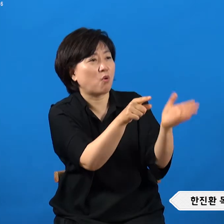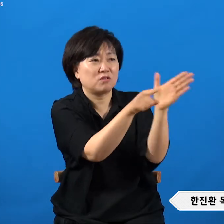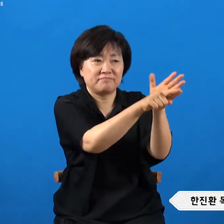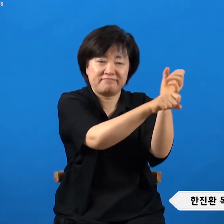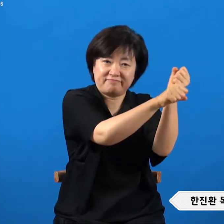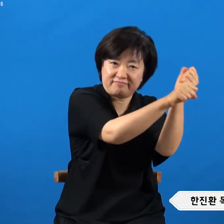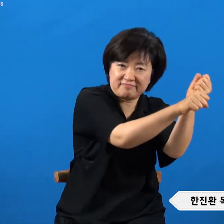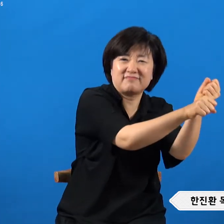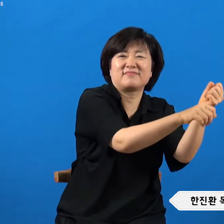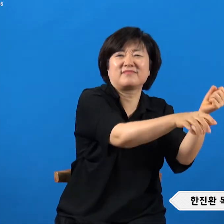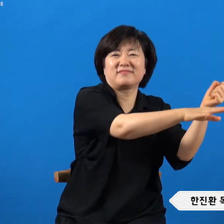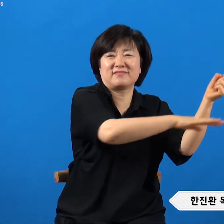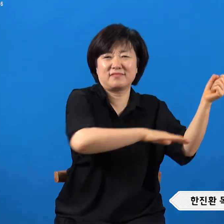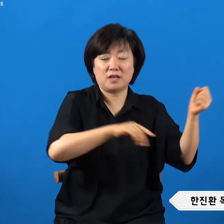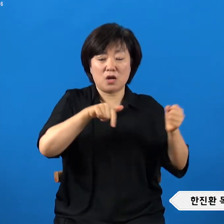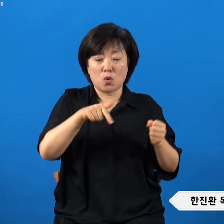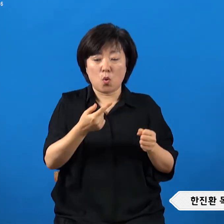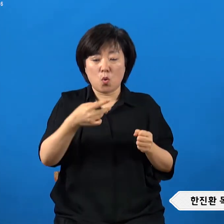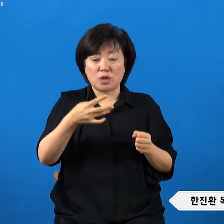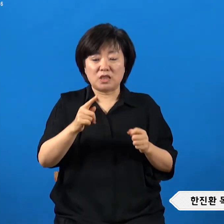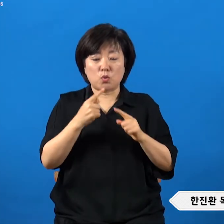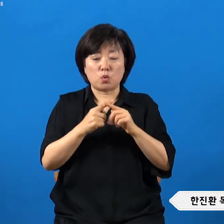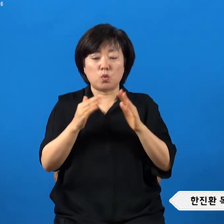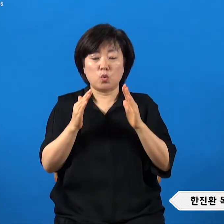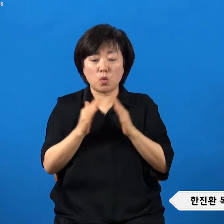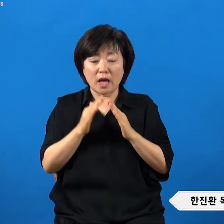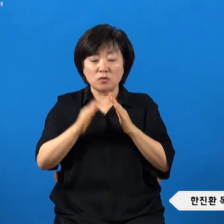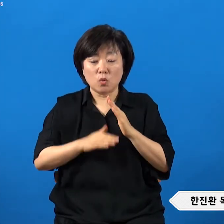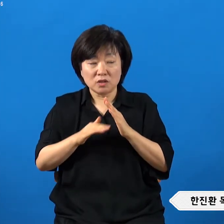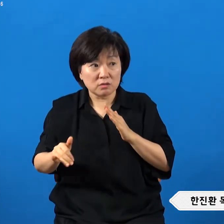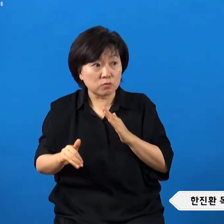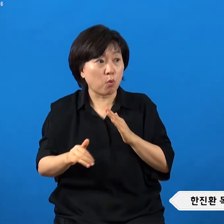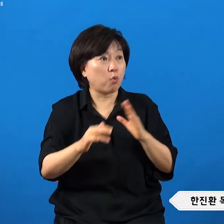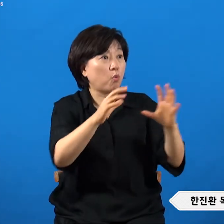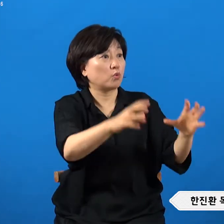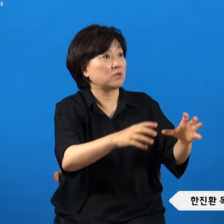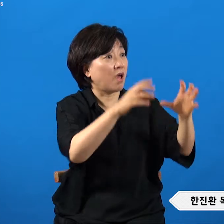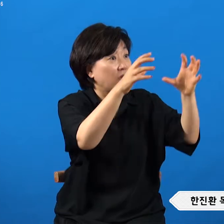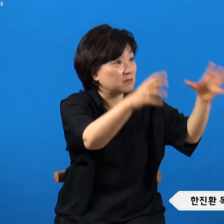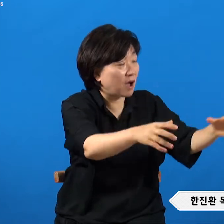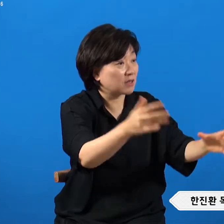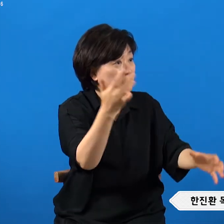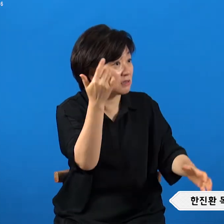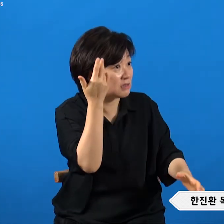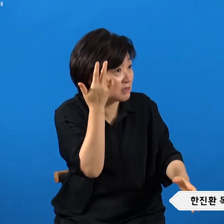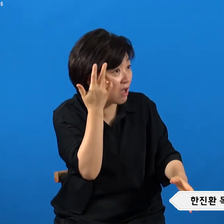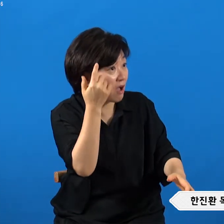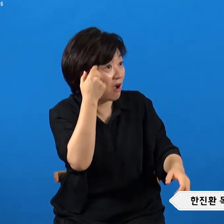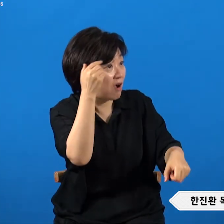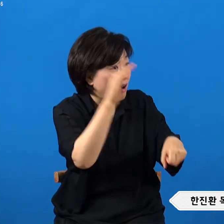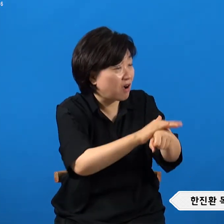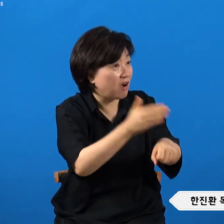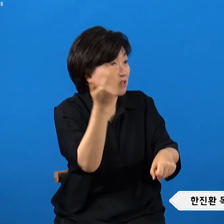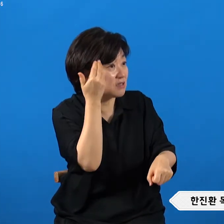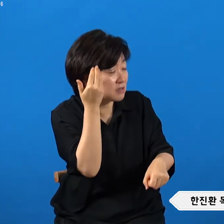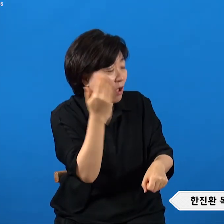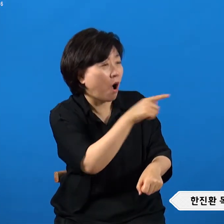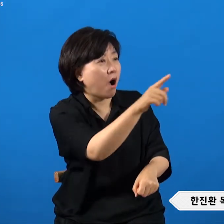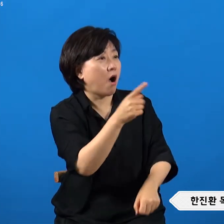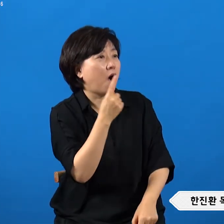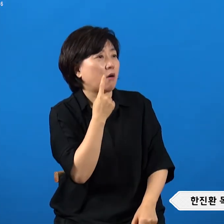문제는 고린도 교회의 교인들마저 그런 세상의 철학과 세상의 지혜를 숭배한